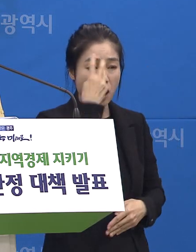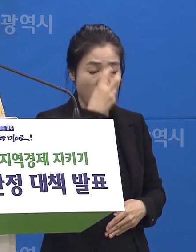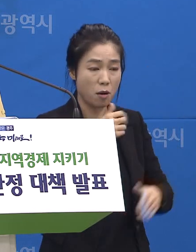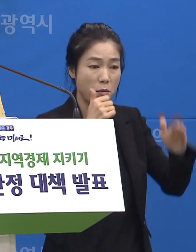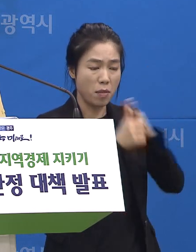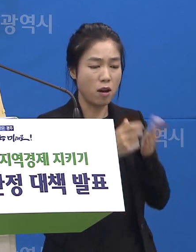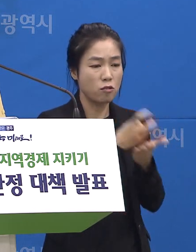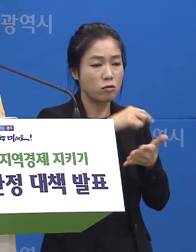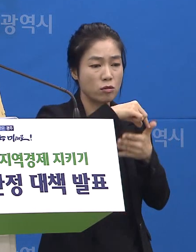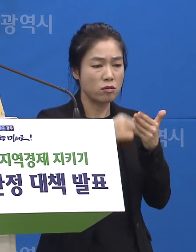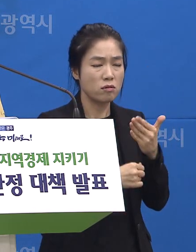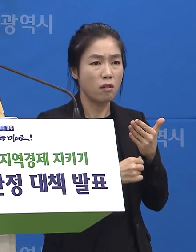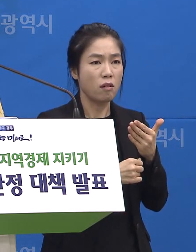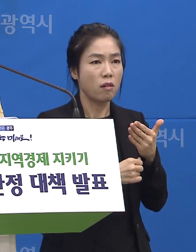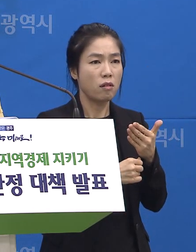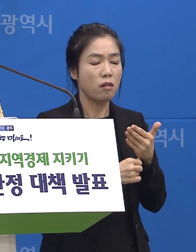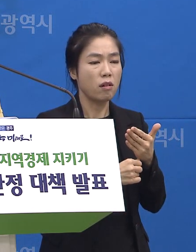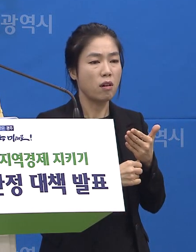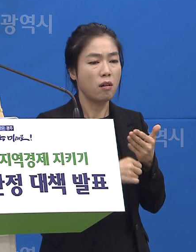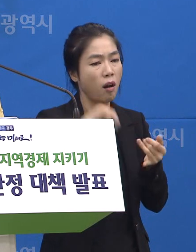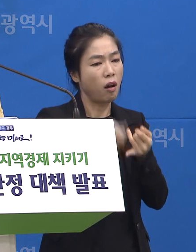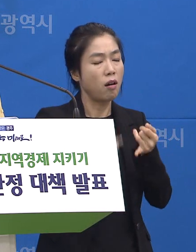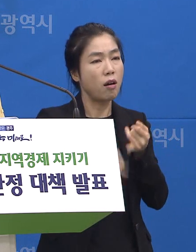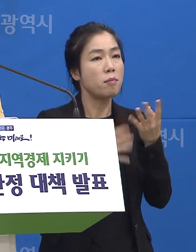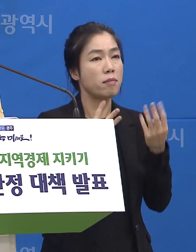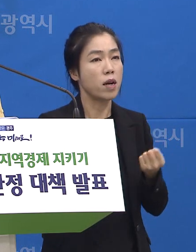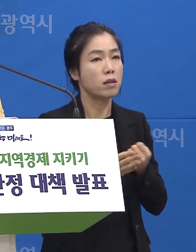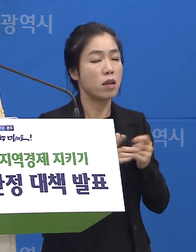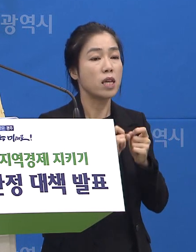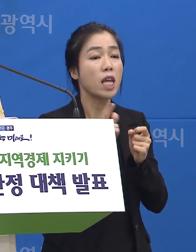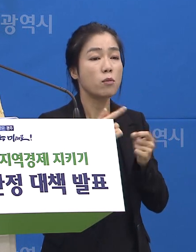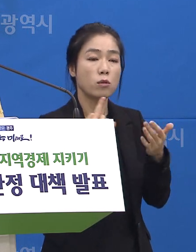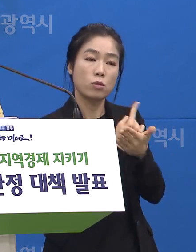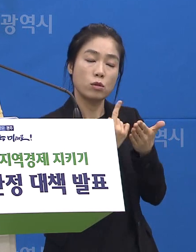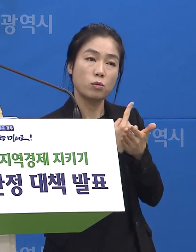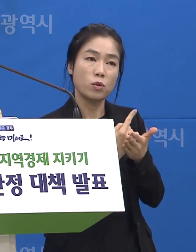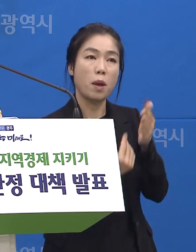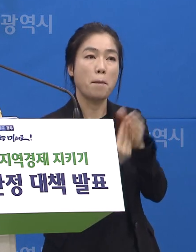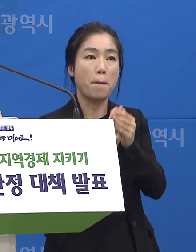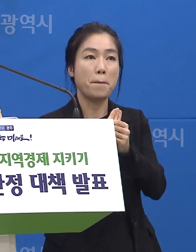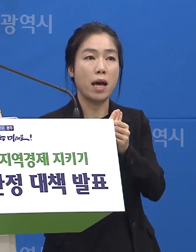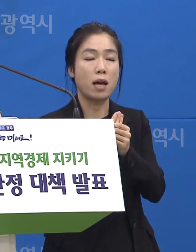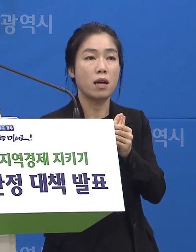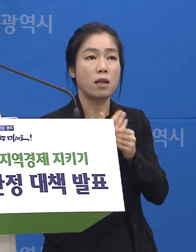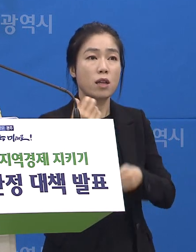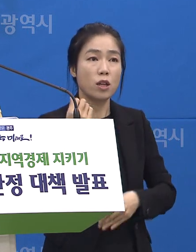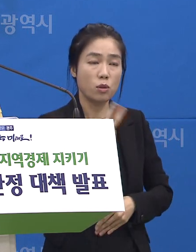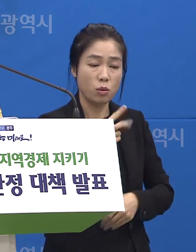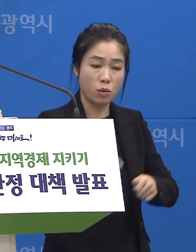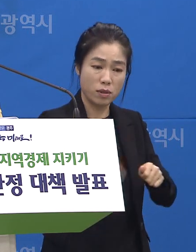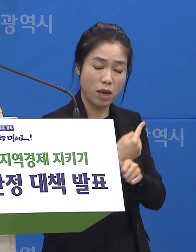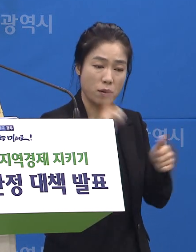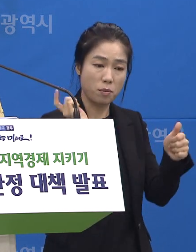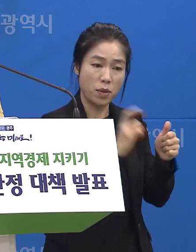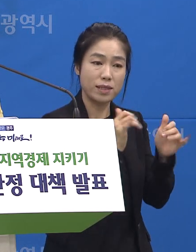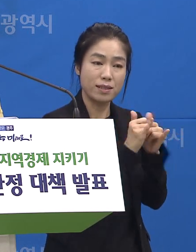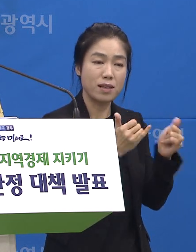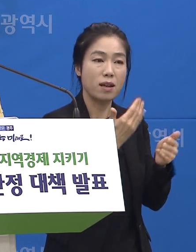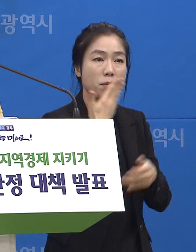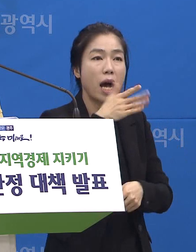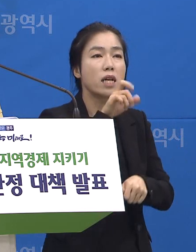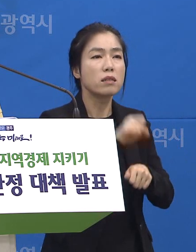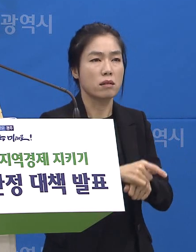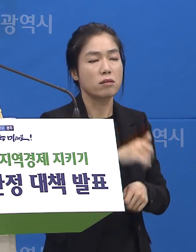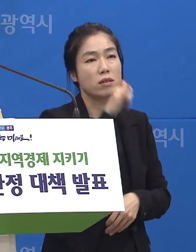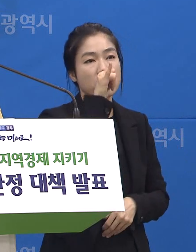하는 수칙을 아직도 소홀히 여기고 있습니다. 그래서 상당수의 접촉자들이 발생하고 있고 또 다른 확진자의 가능성을